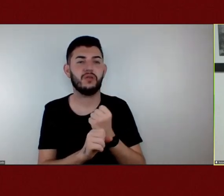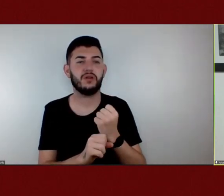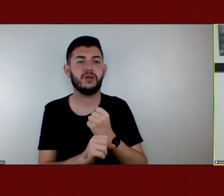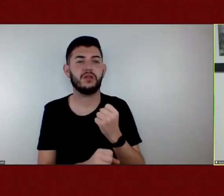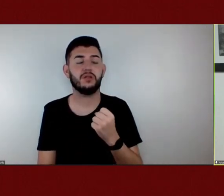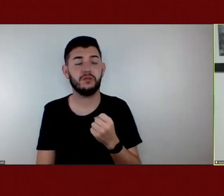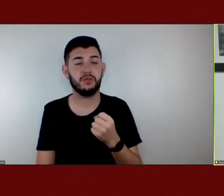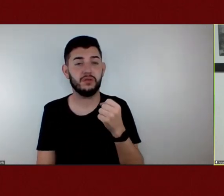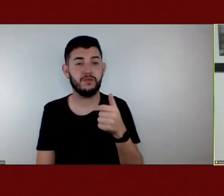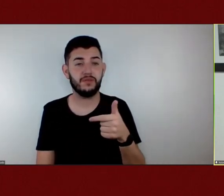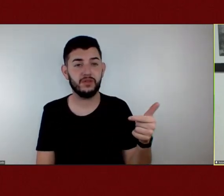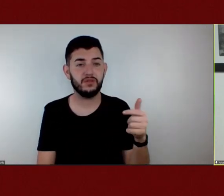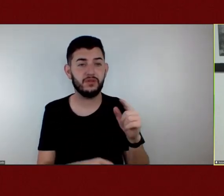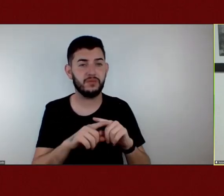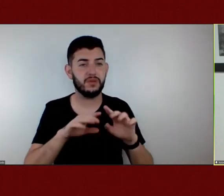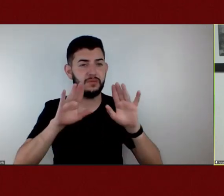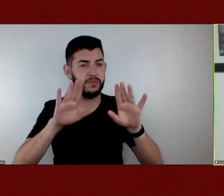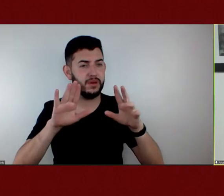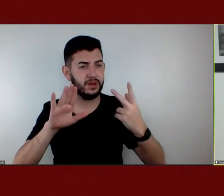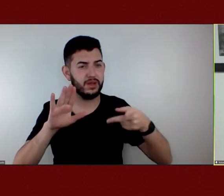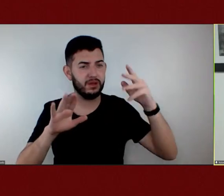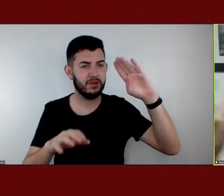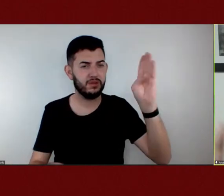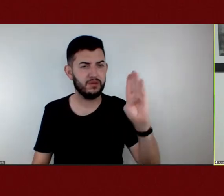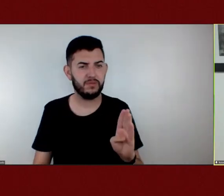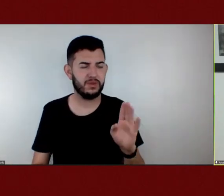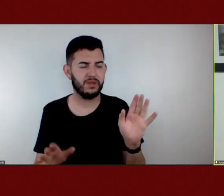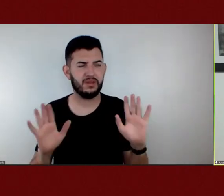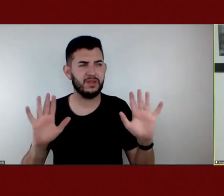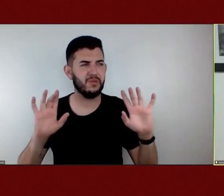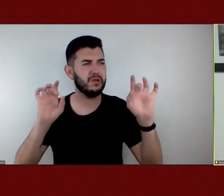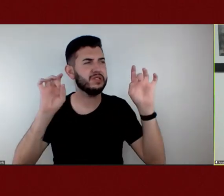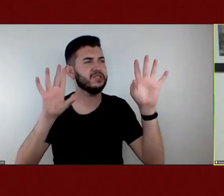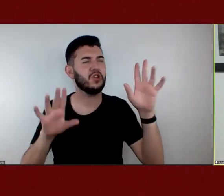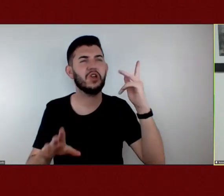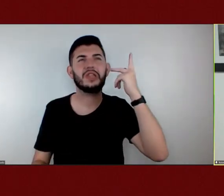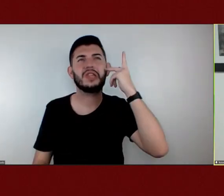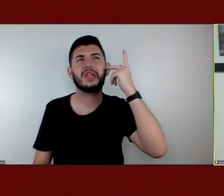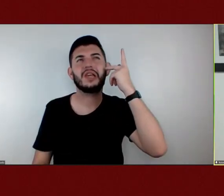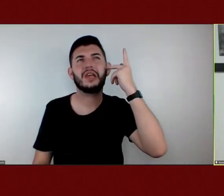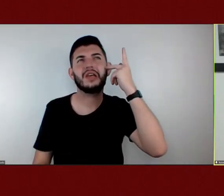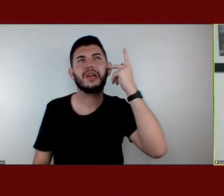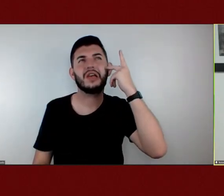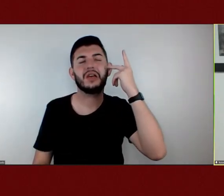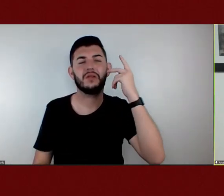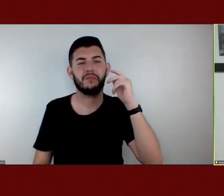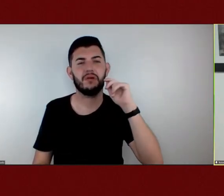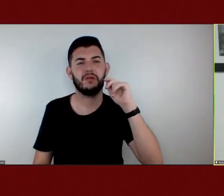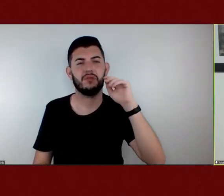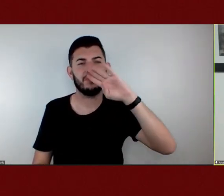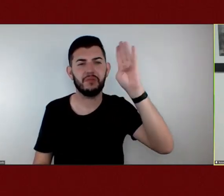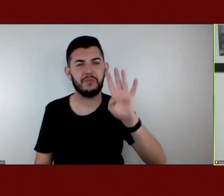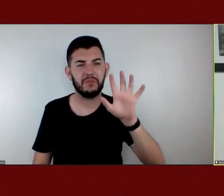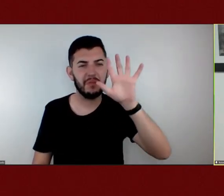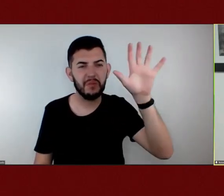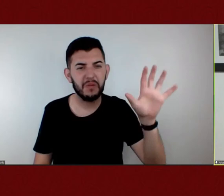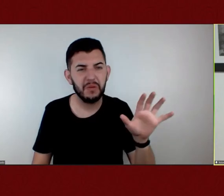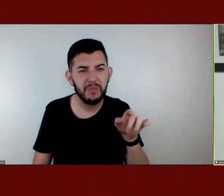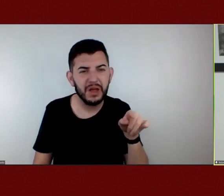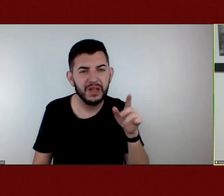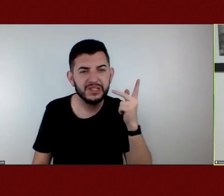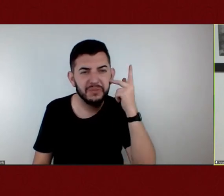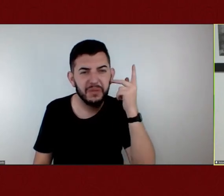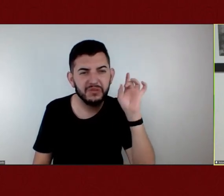22 também teve no Brasil, e claro, não foi só apenas em São Paulo, mas São Paulo foi aquela marca